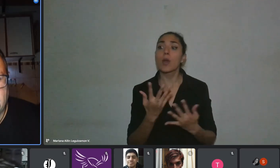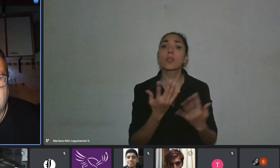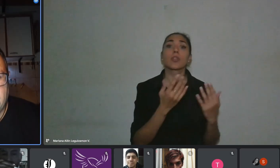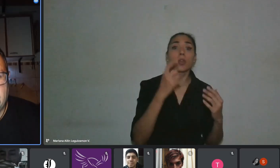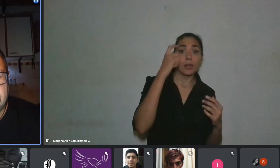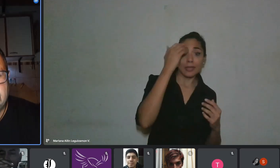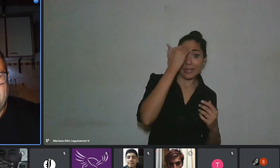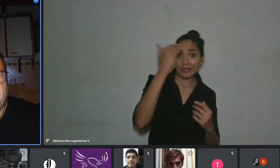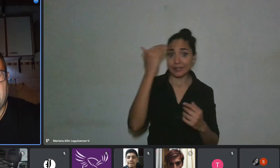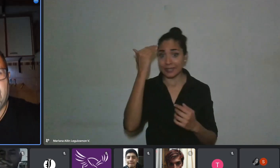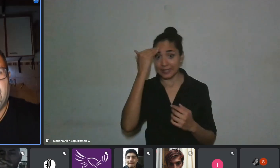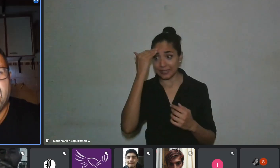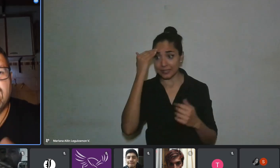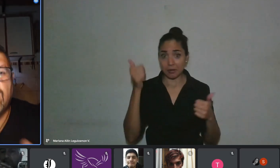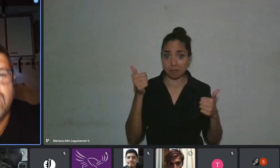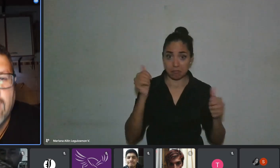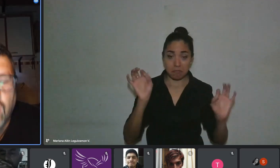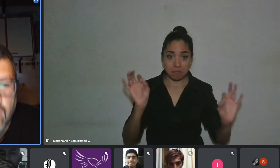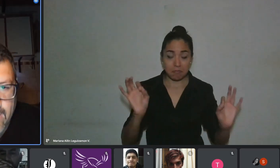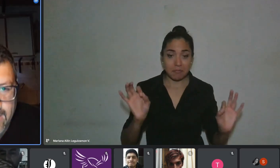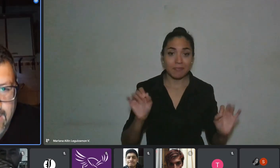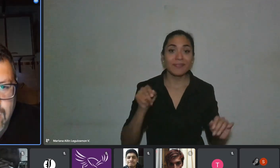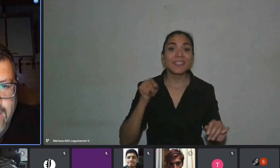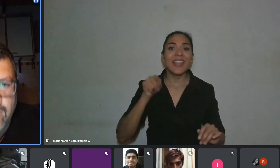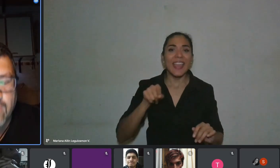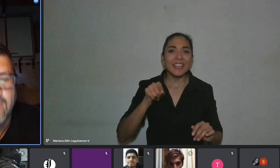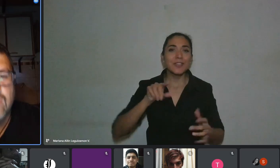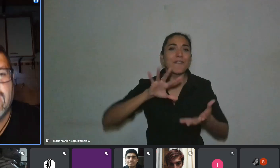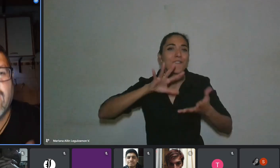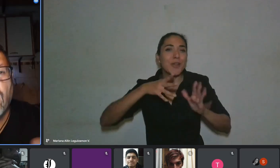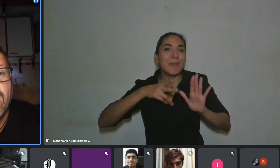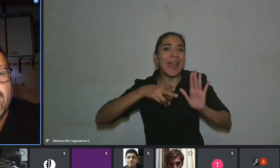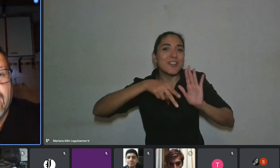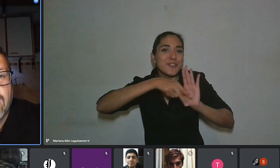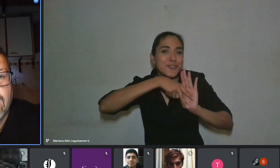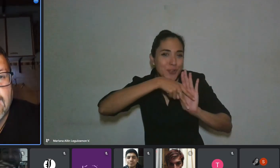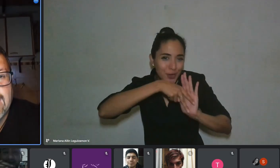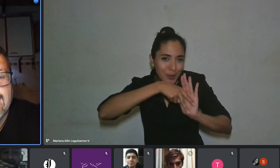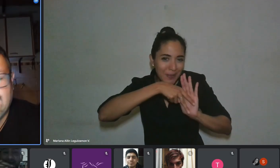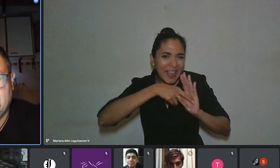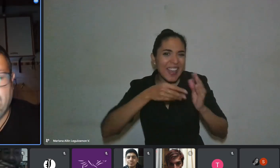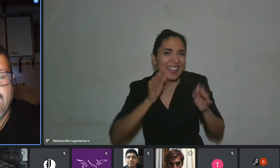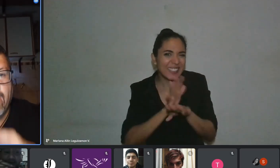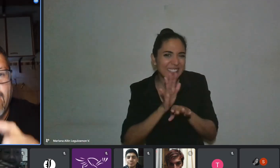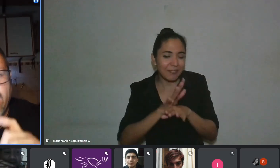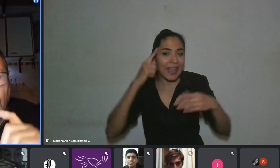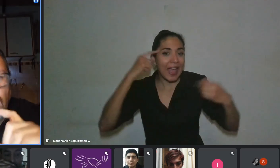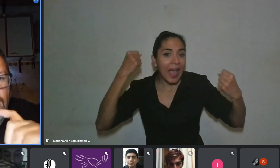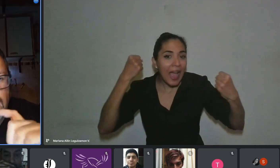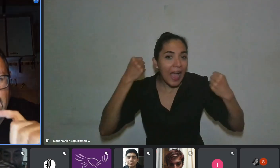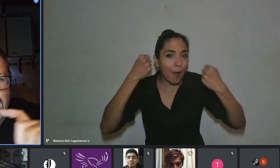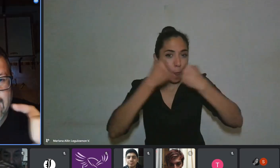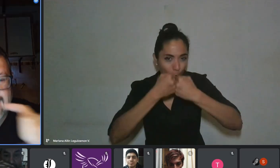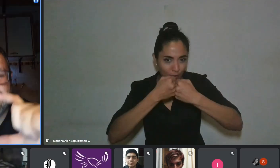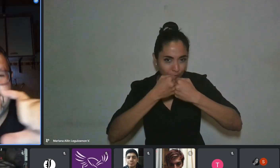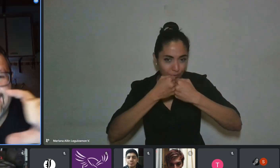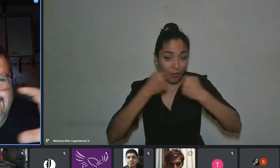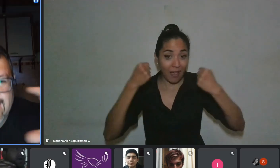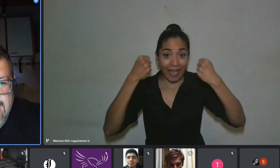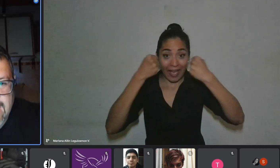¿no? Entonces, eso es una norma, es un acuerdo que está plasmado en